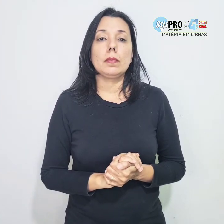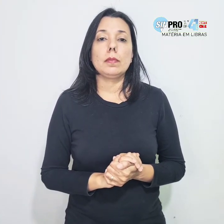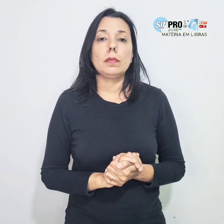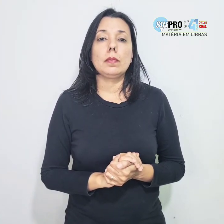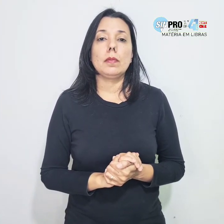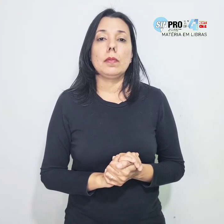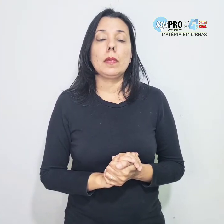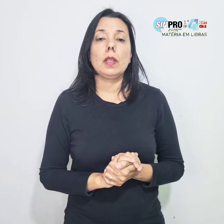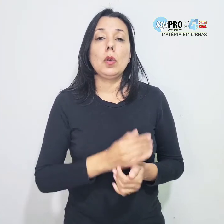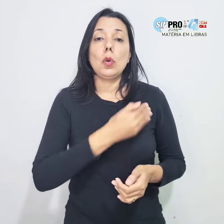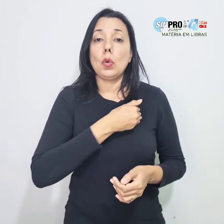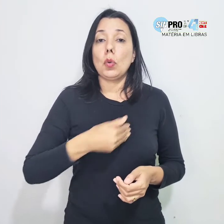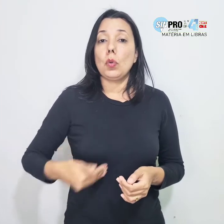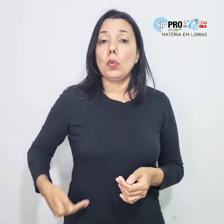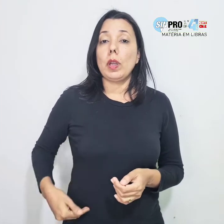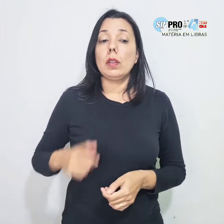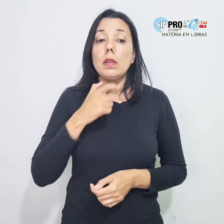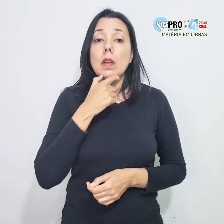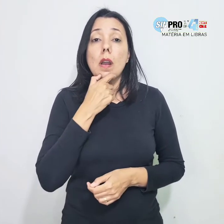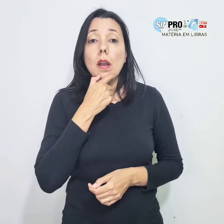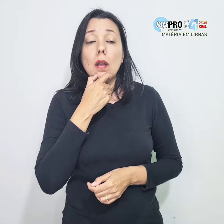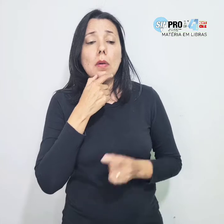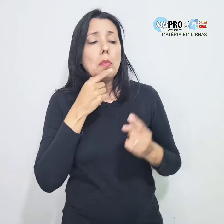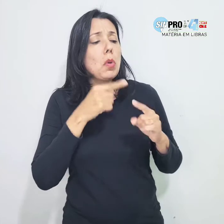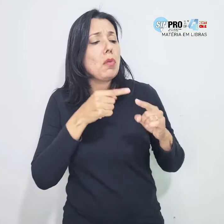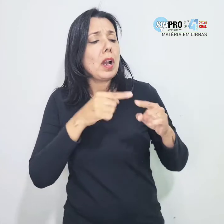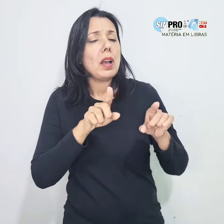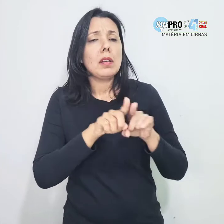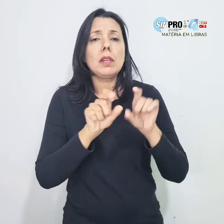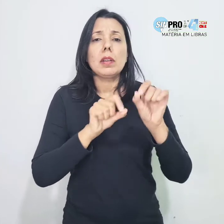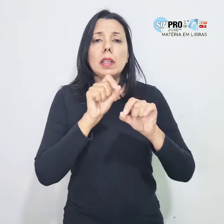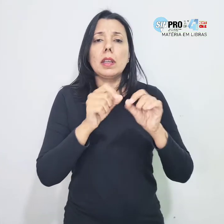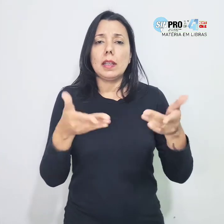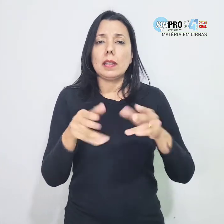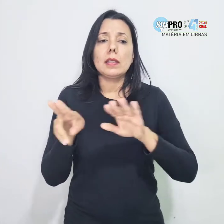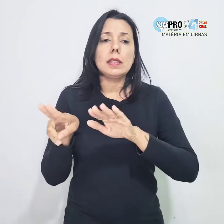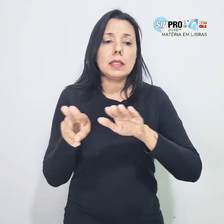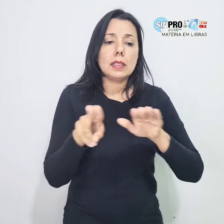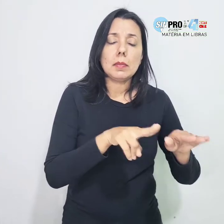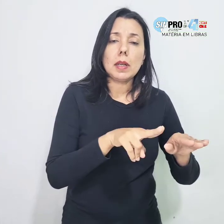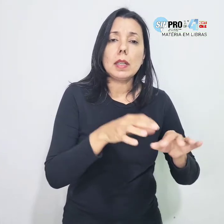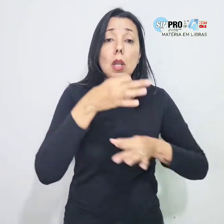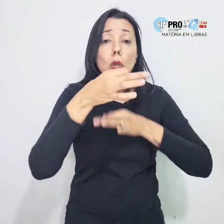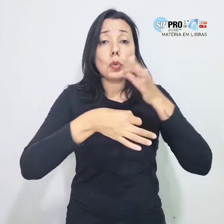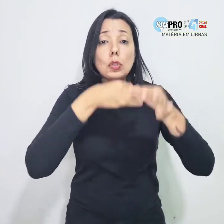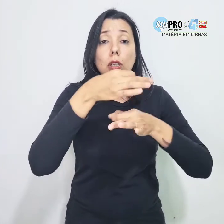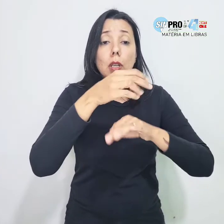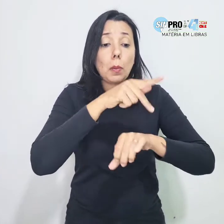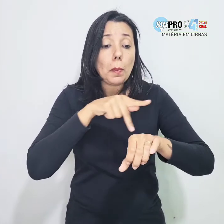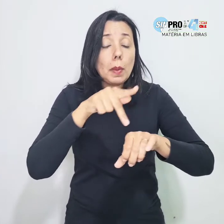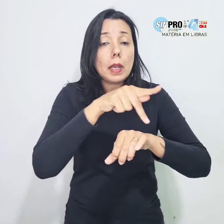As autoridades britânicas provocaram polêmica nessa semana ao sugerir que o país está próximo de seu